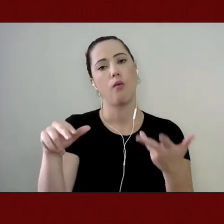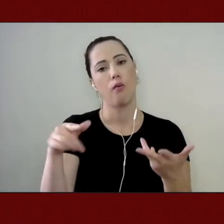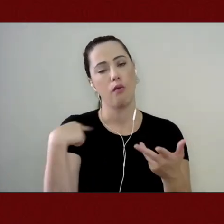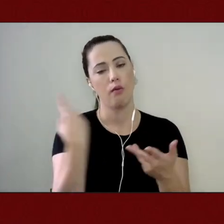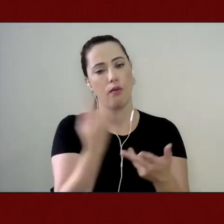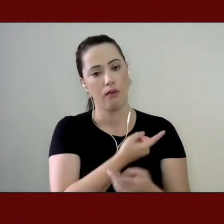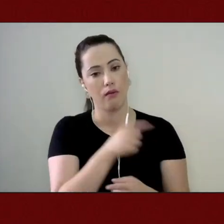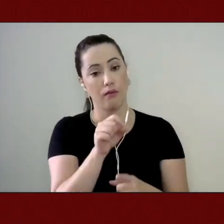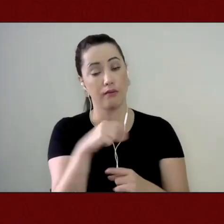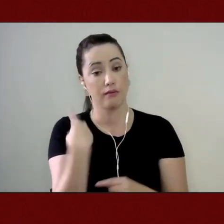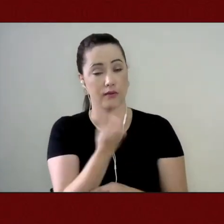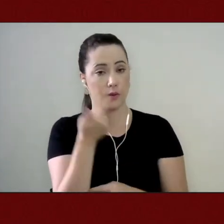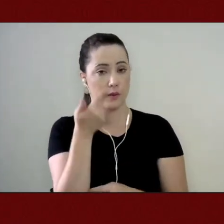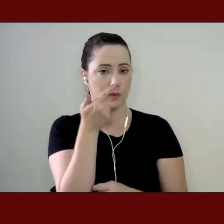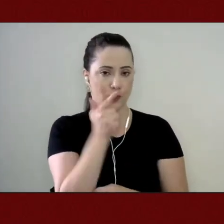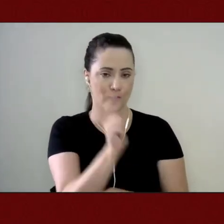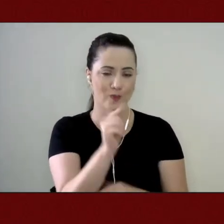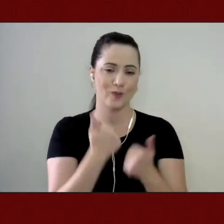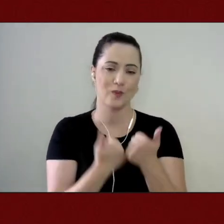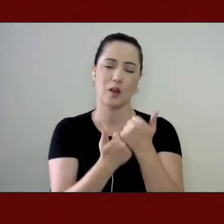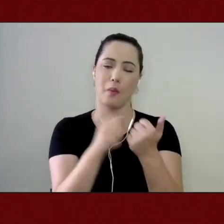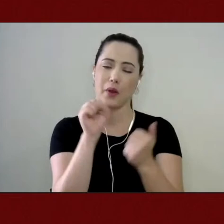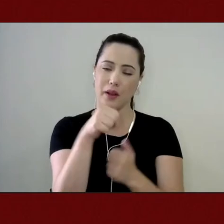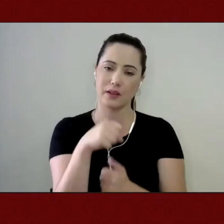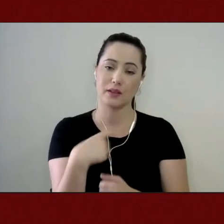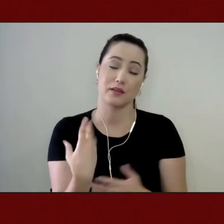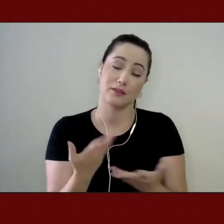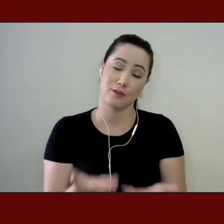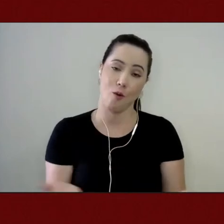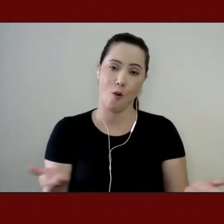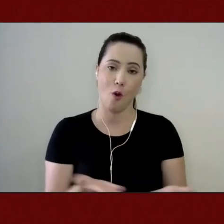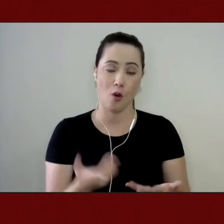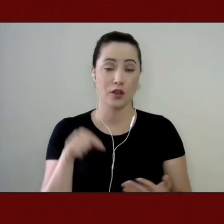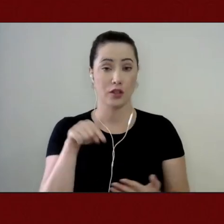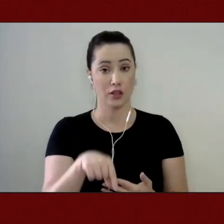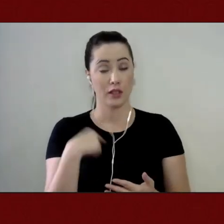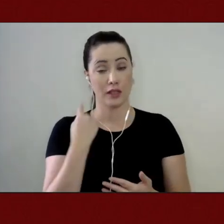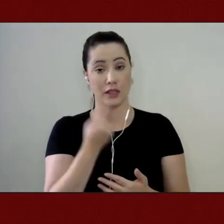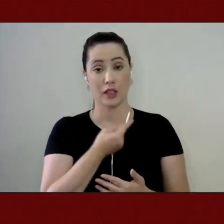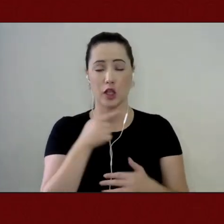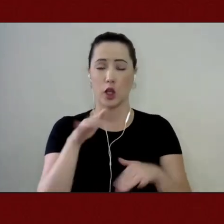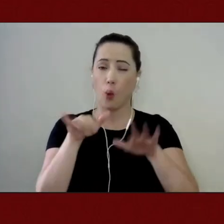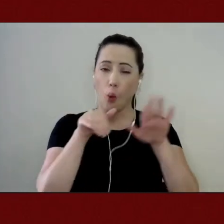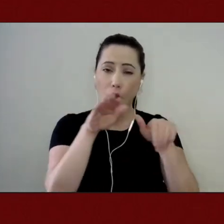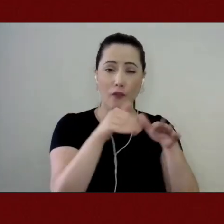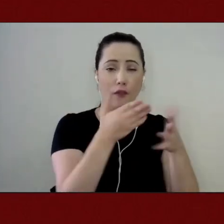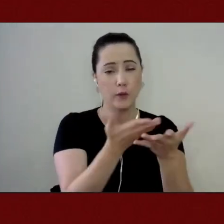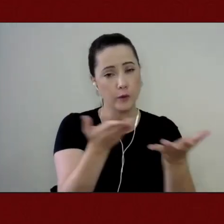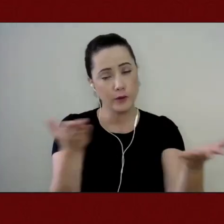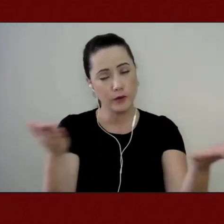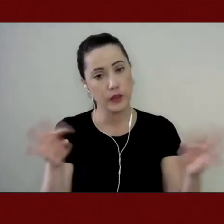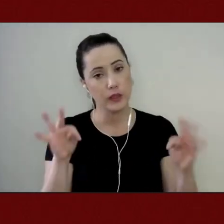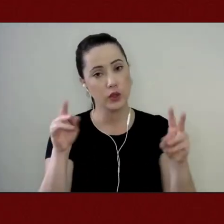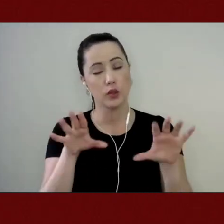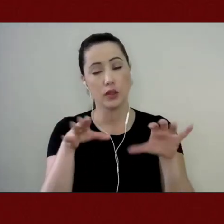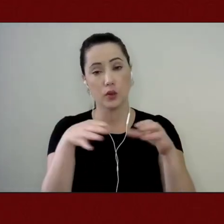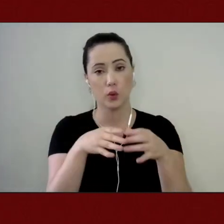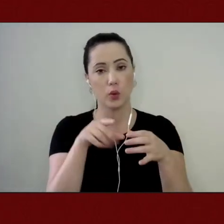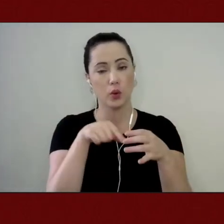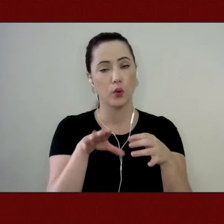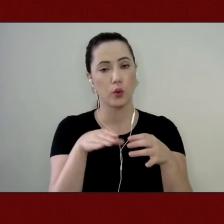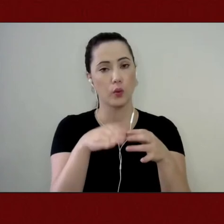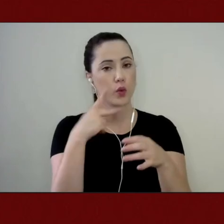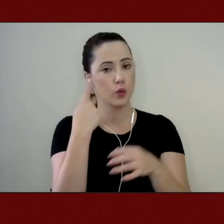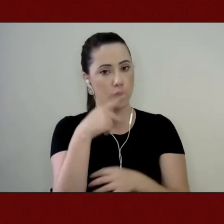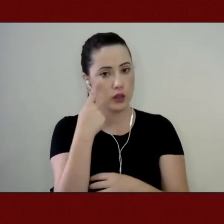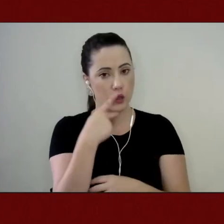temos condições de contribuir. Então, aqui o meu, minha conclamação a todos os membros do partido ou e